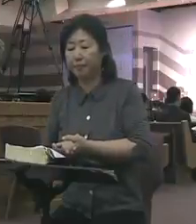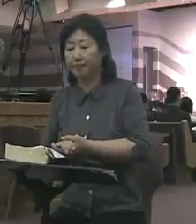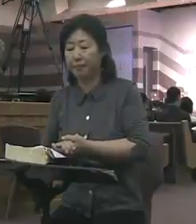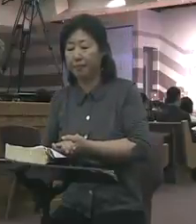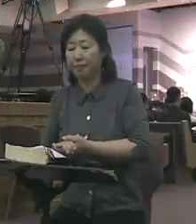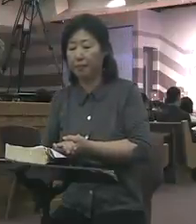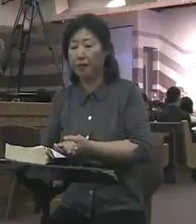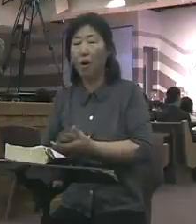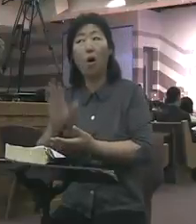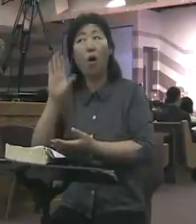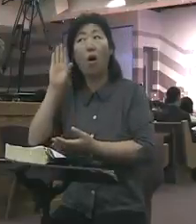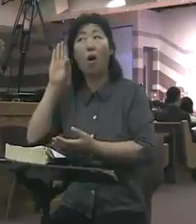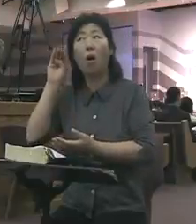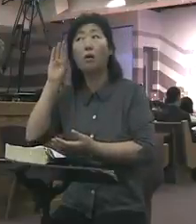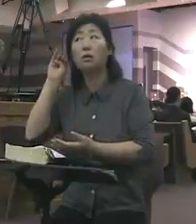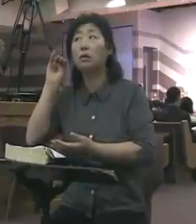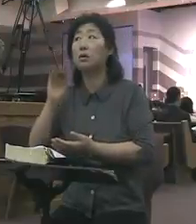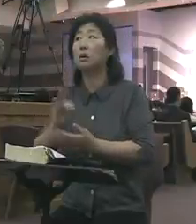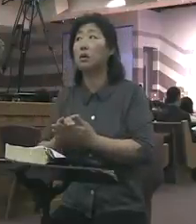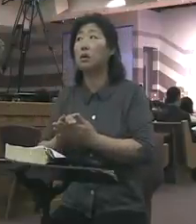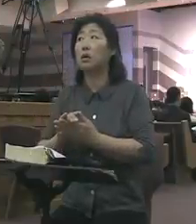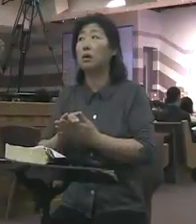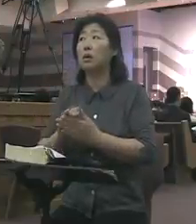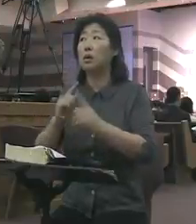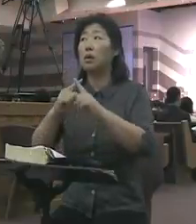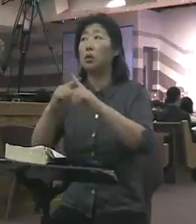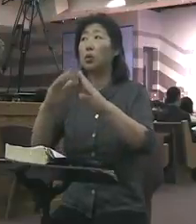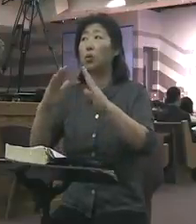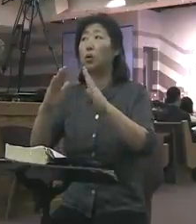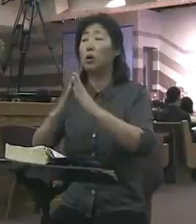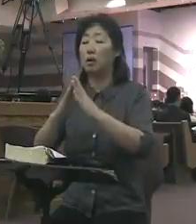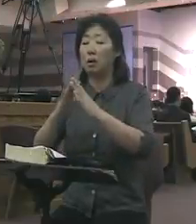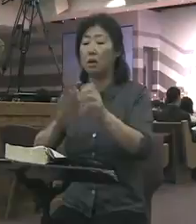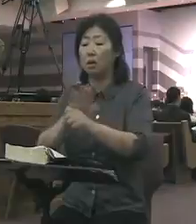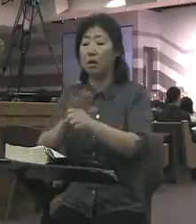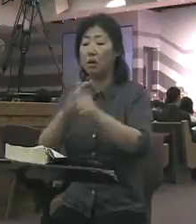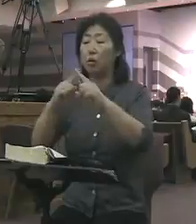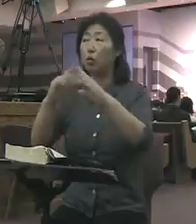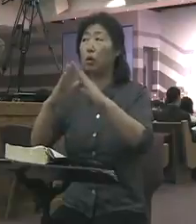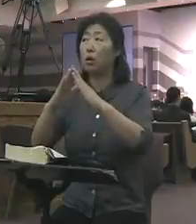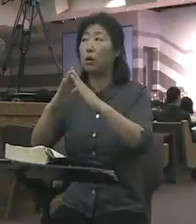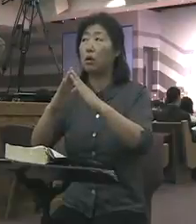제가 언젠가 우리 교회 집회 때 시연한 것 같은데요, 동부에서 목회할 때